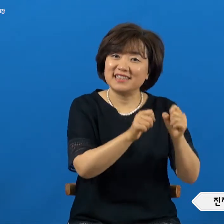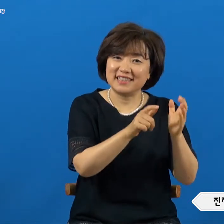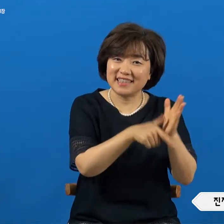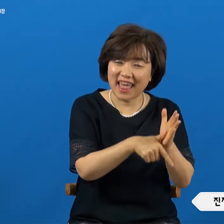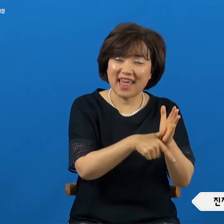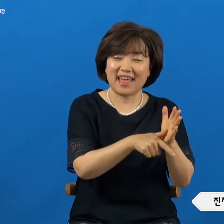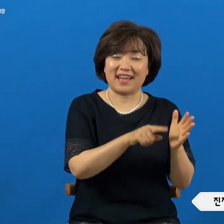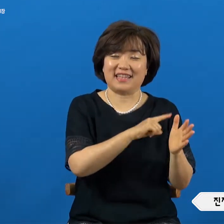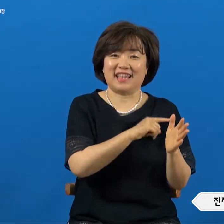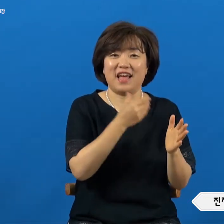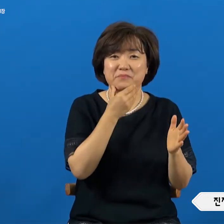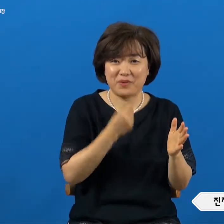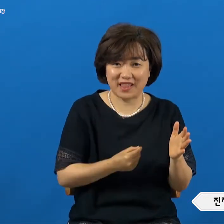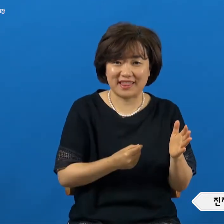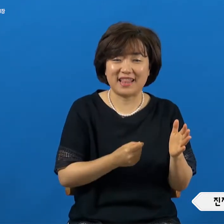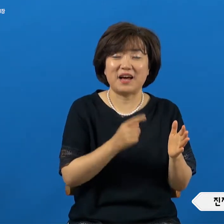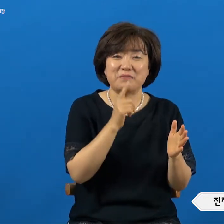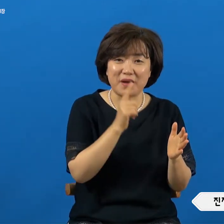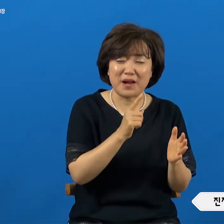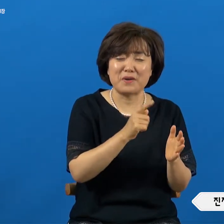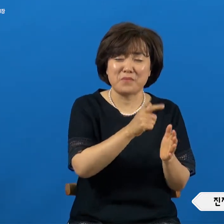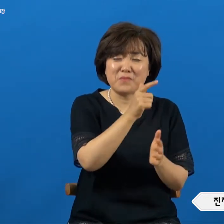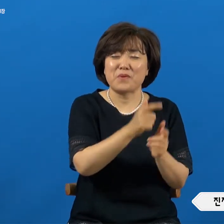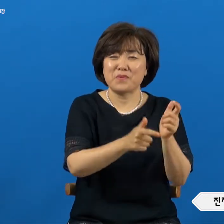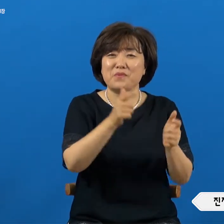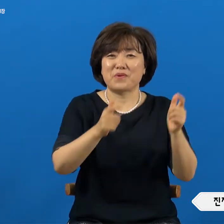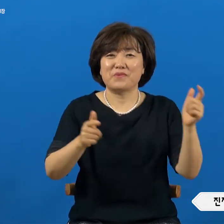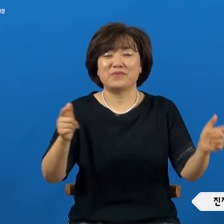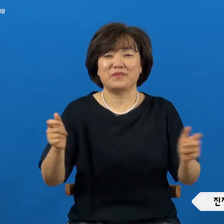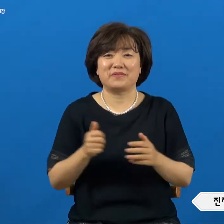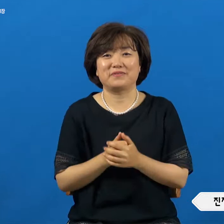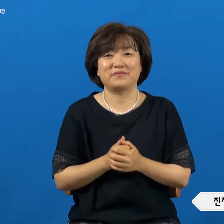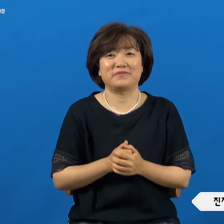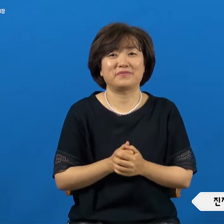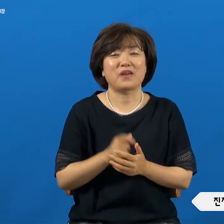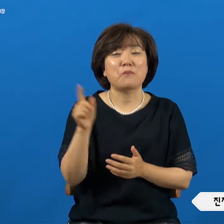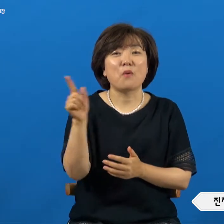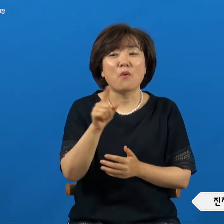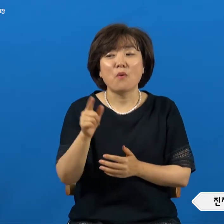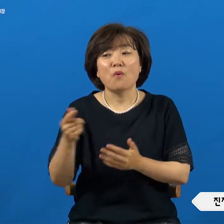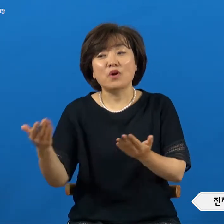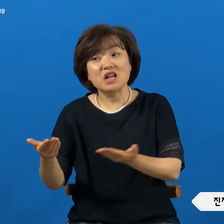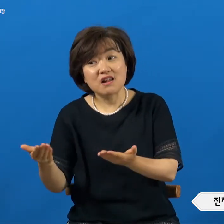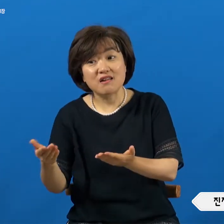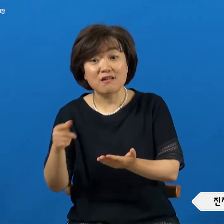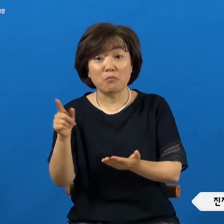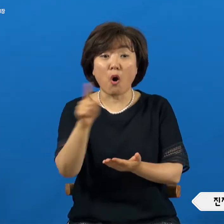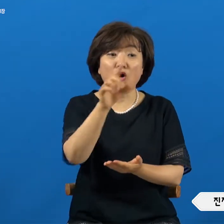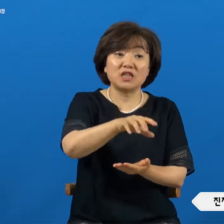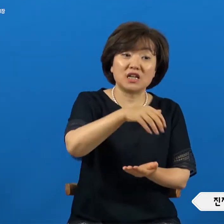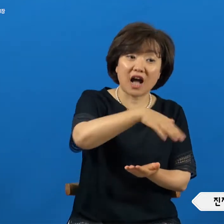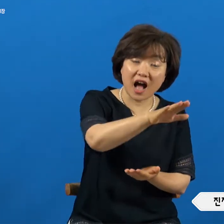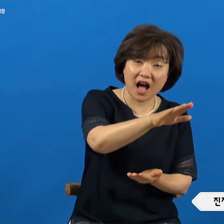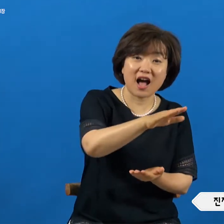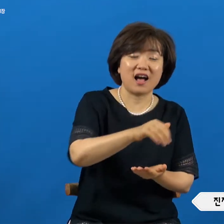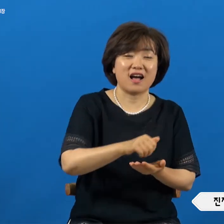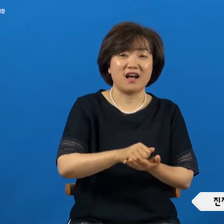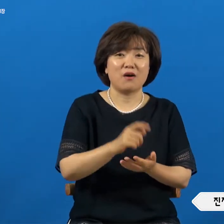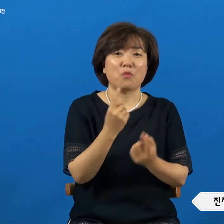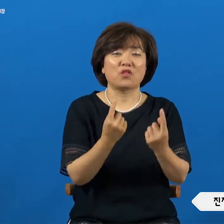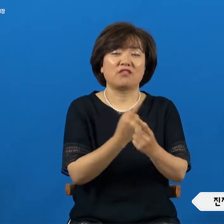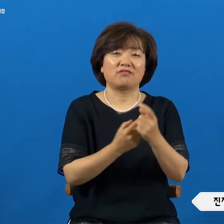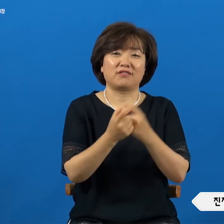그때가 가장 행복했다고 이야기하면서, 무엇을 하는 것보다, 어디 간 것보다 더